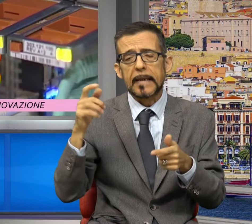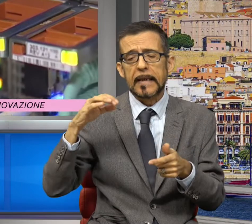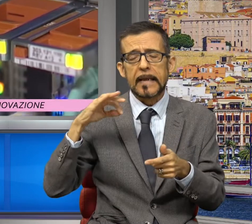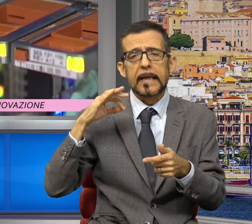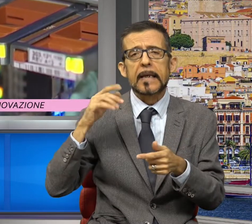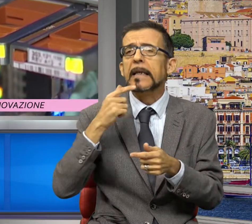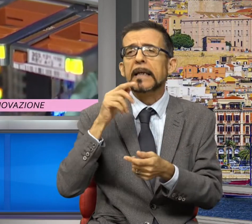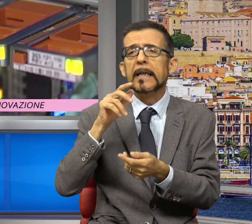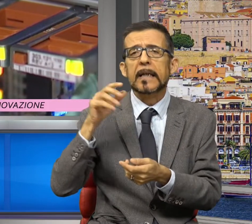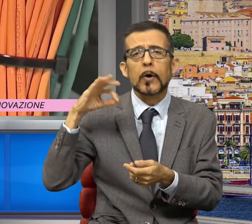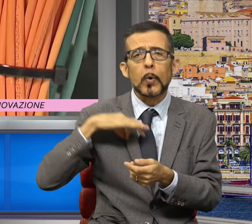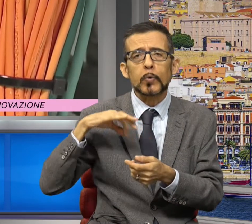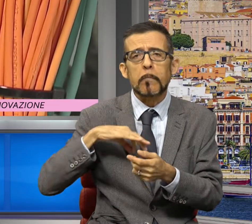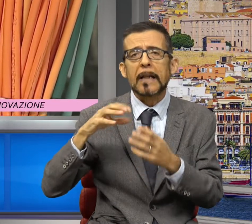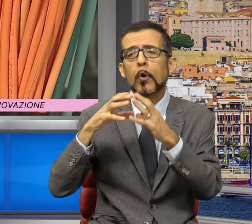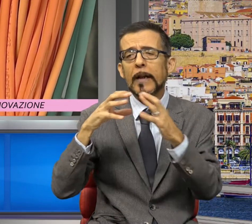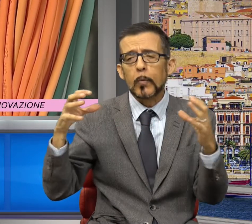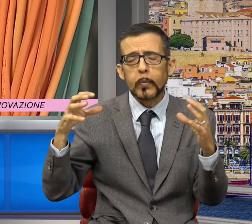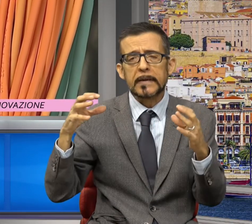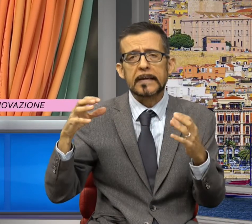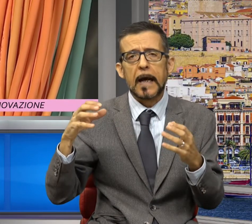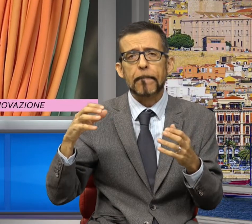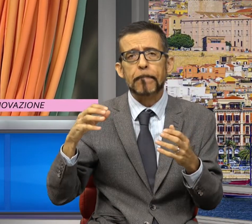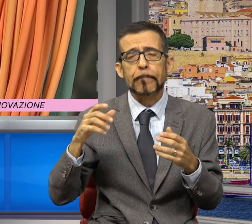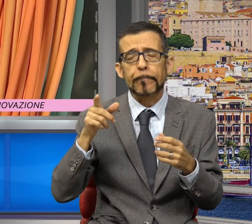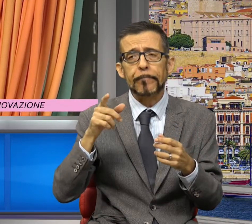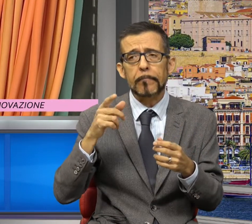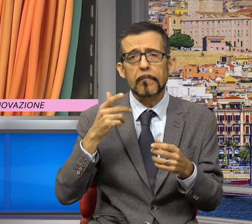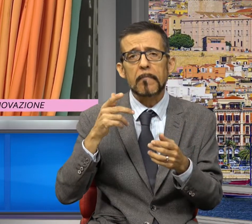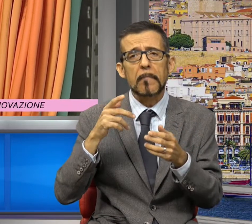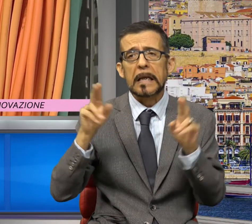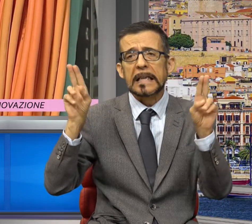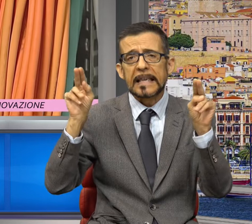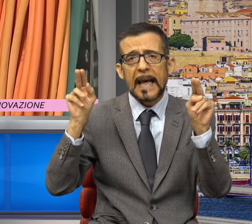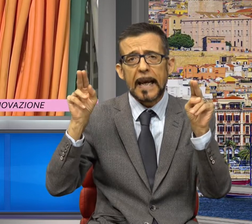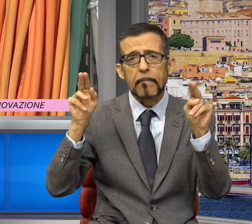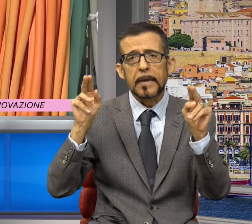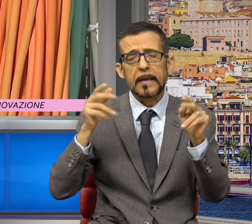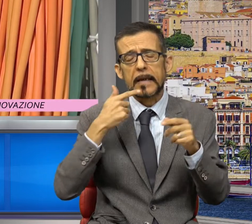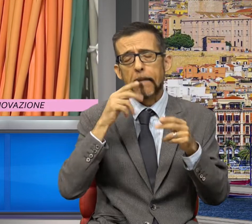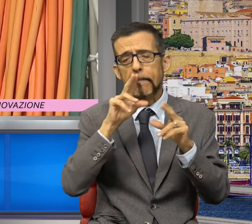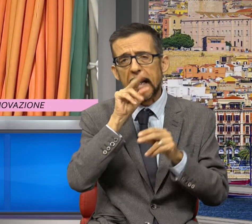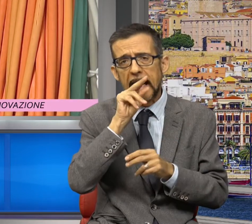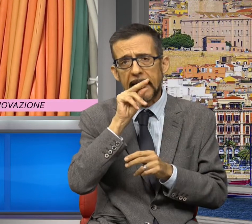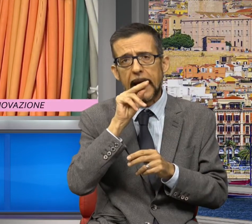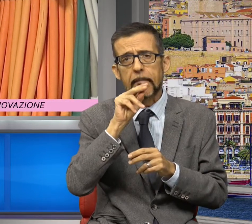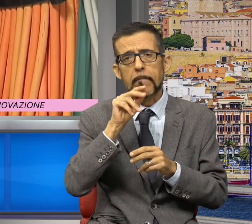del domani. A questo riguardo i temi che verranno trattati saranno a partire dal primo, per esempio la